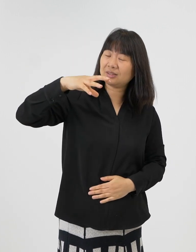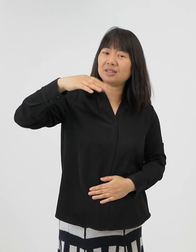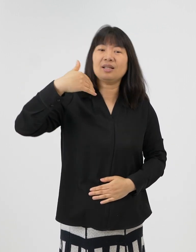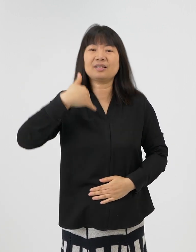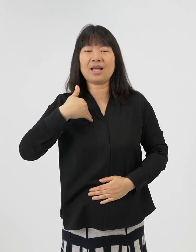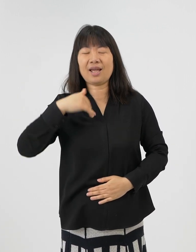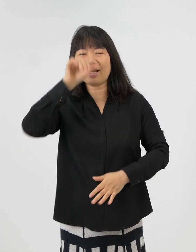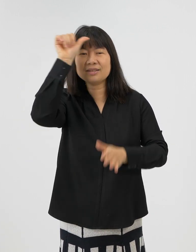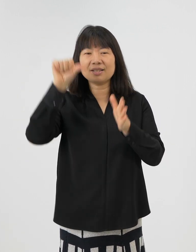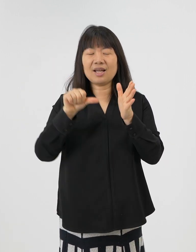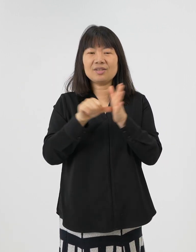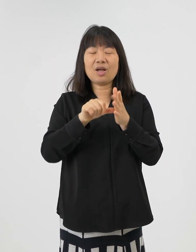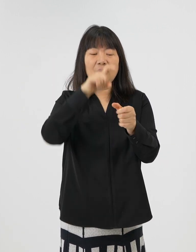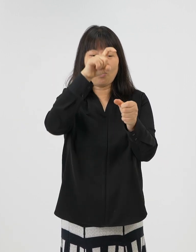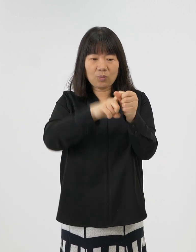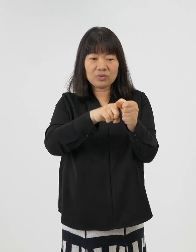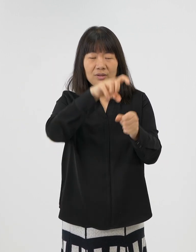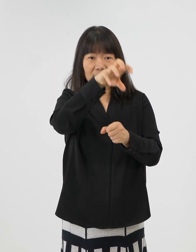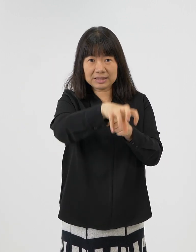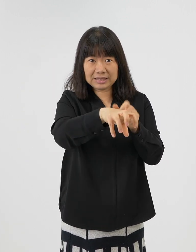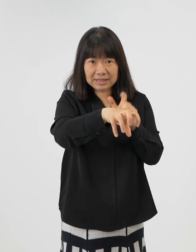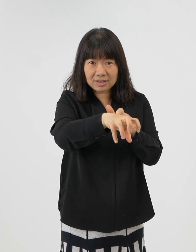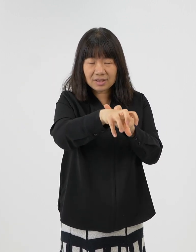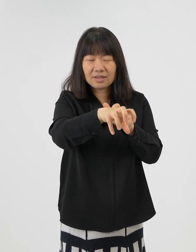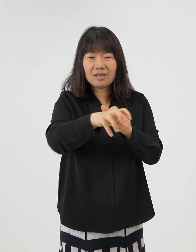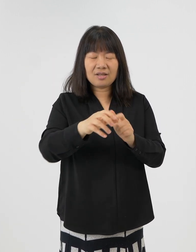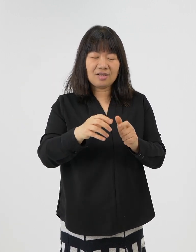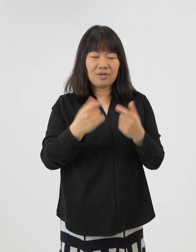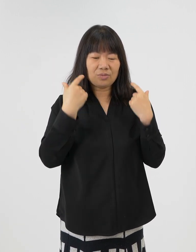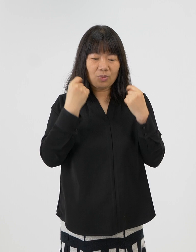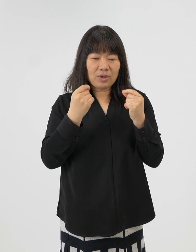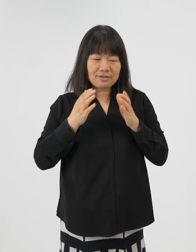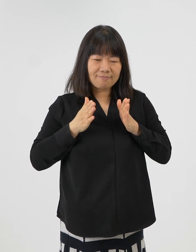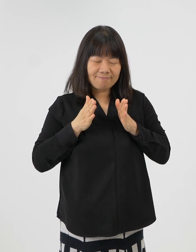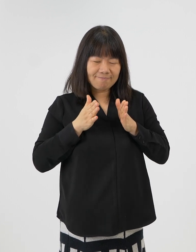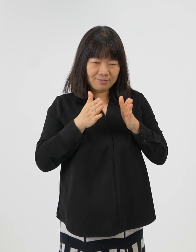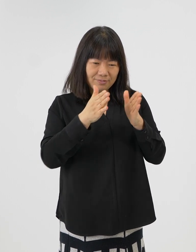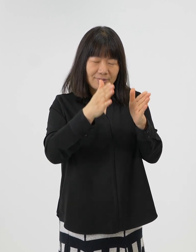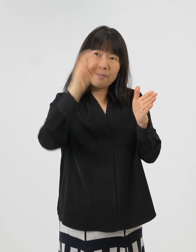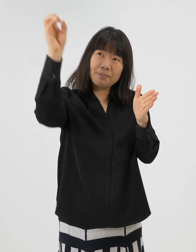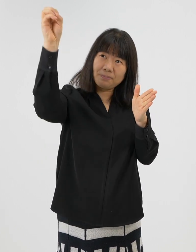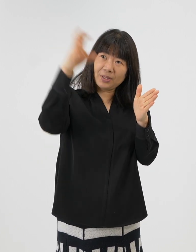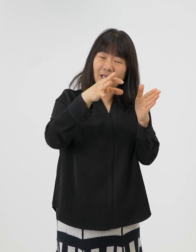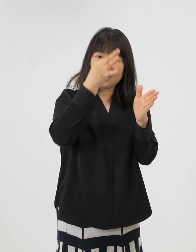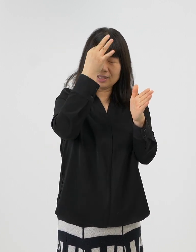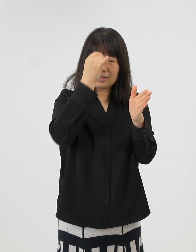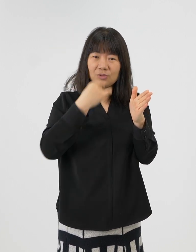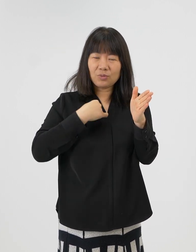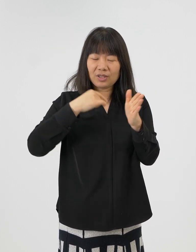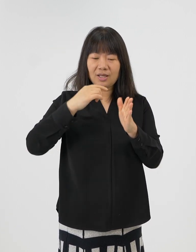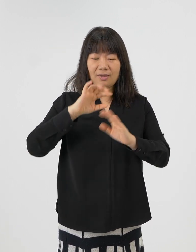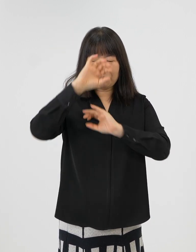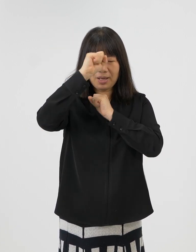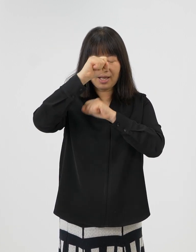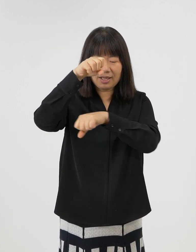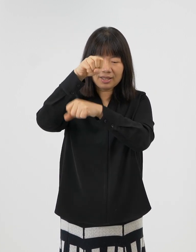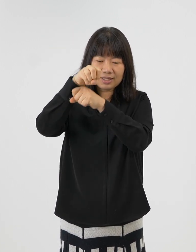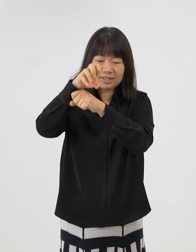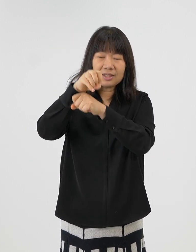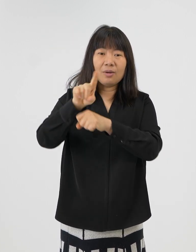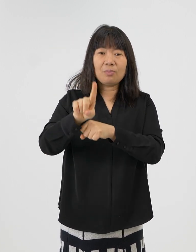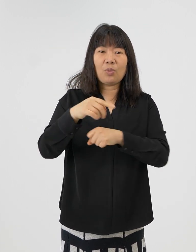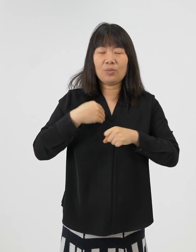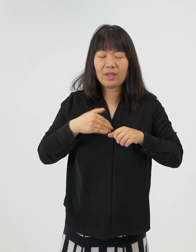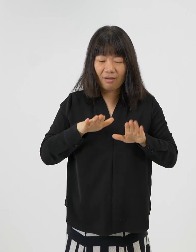내 인생의 저 목적지를 일관되게 비추는 기능을 하겠고 내 발의 등이라는 것은 바로